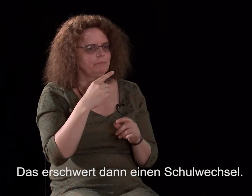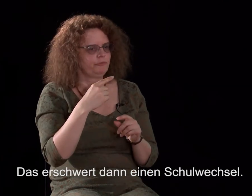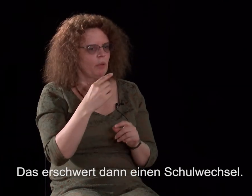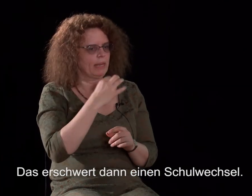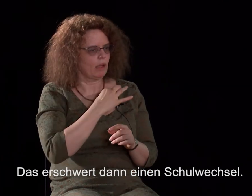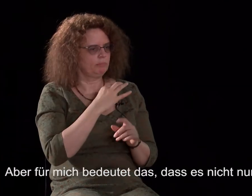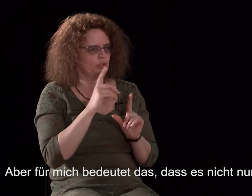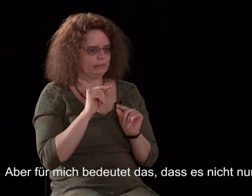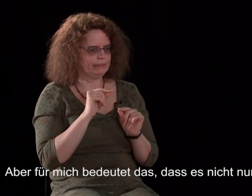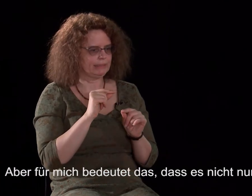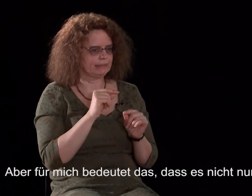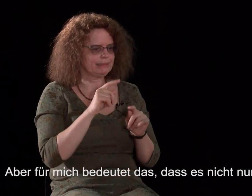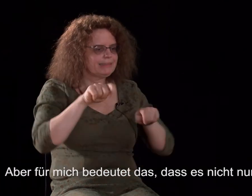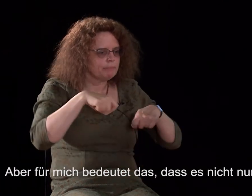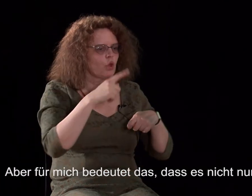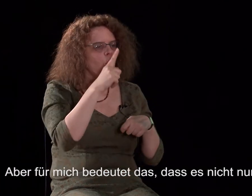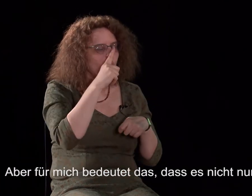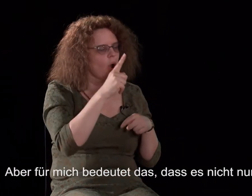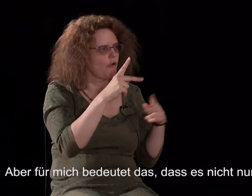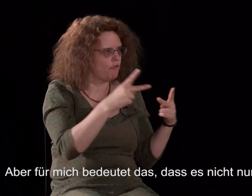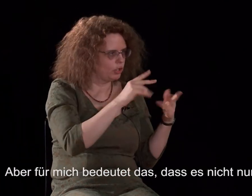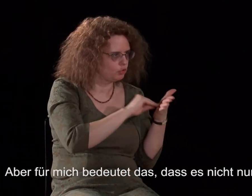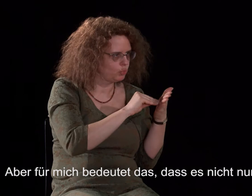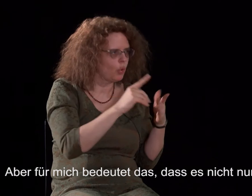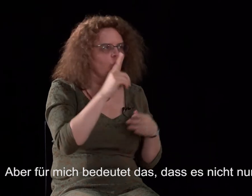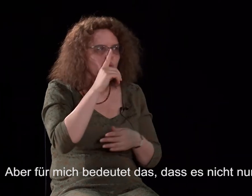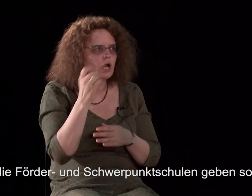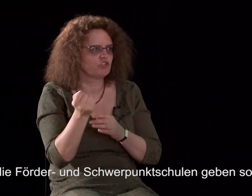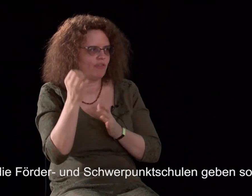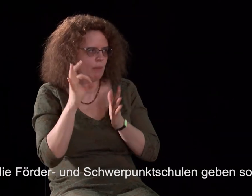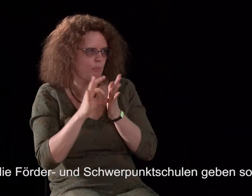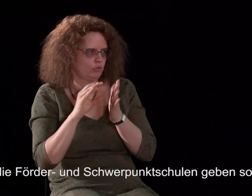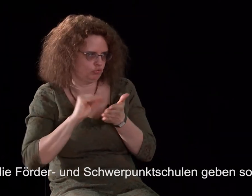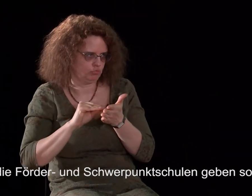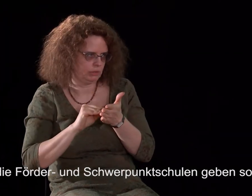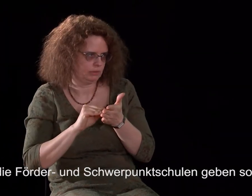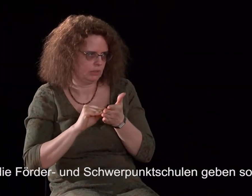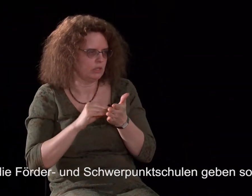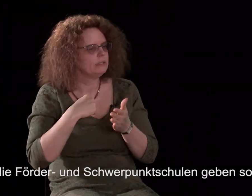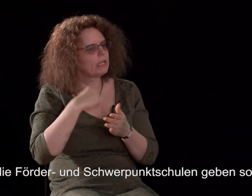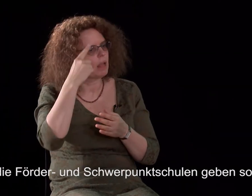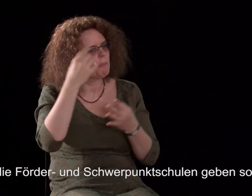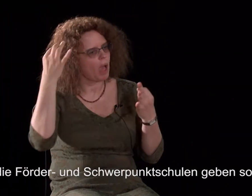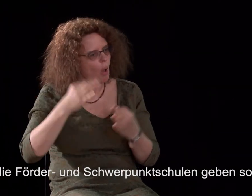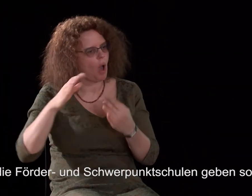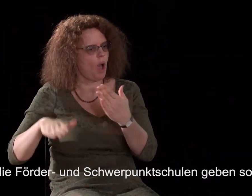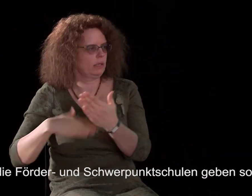Aber für mich bedeutet das, dass es nicht nur die Förderschulen und die Schwerpunktschulen geben muss oder geben soll.